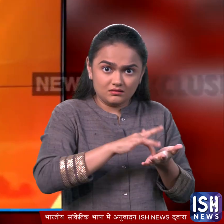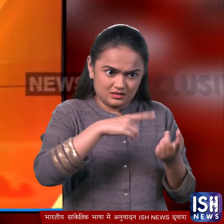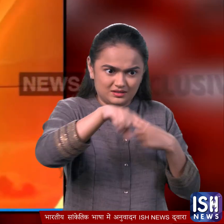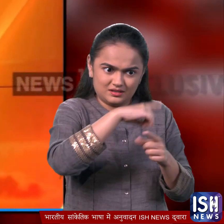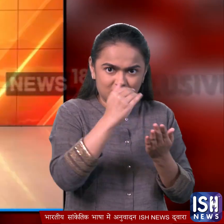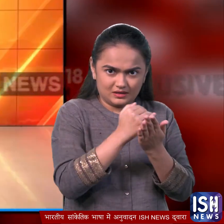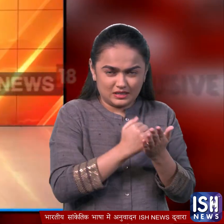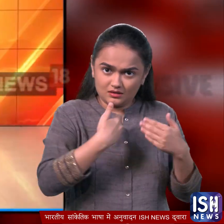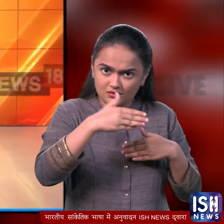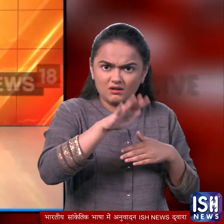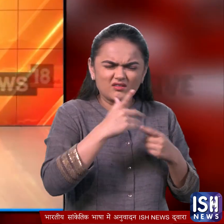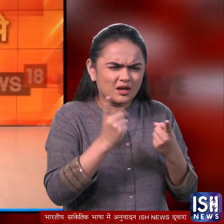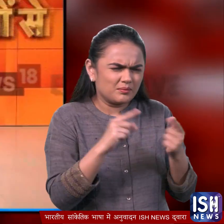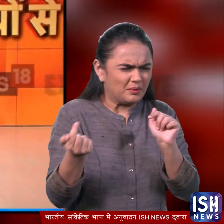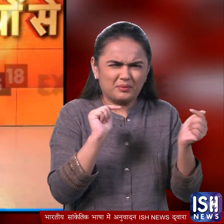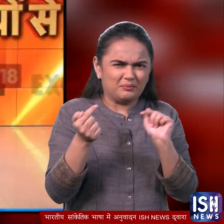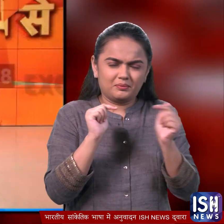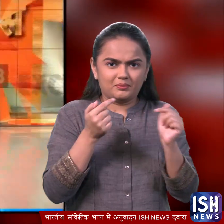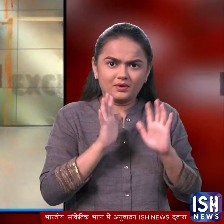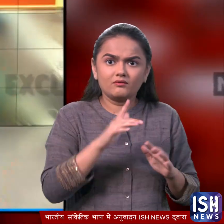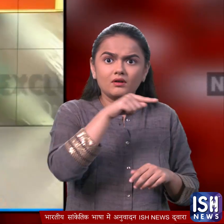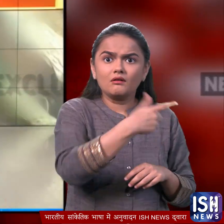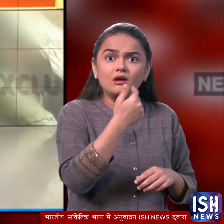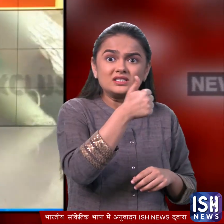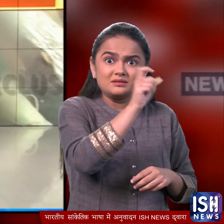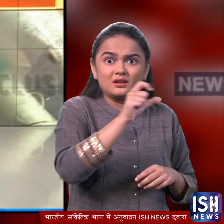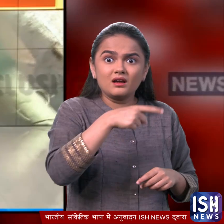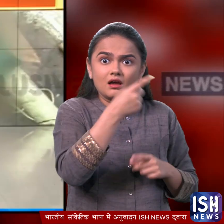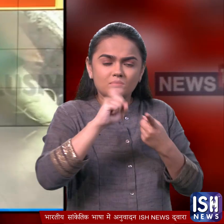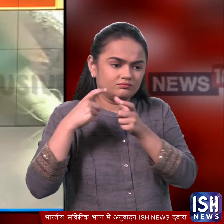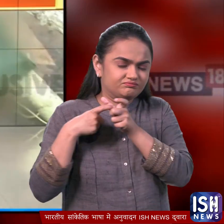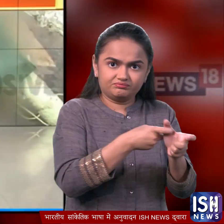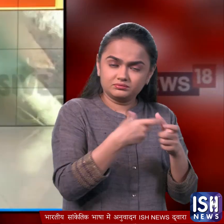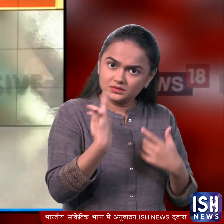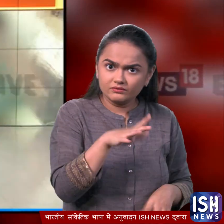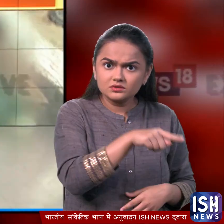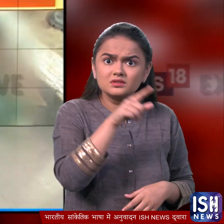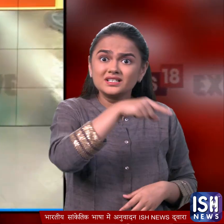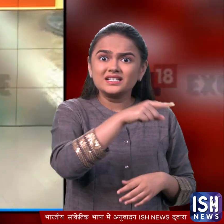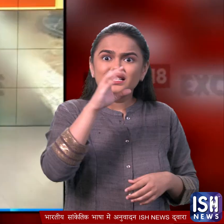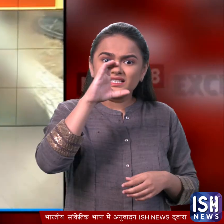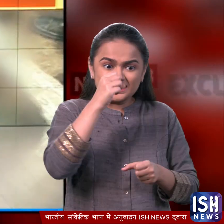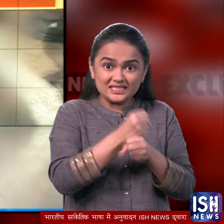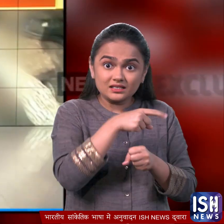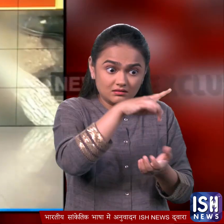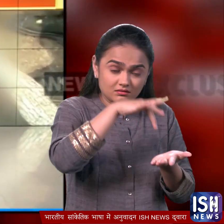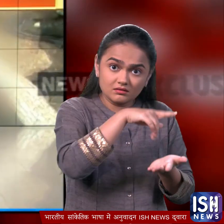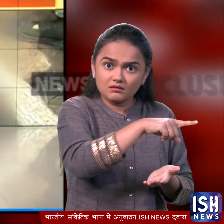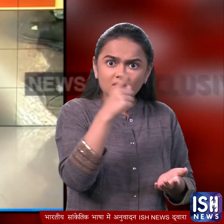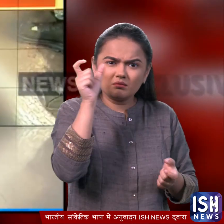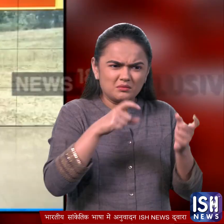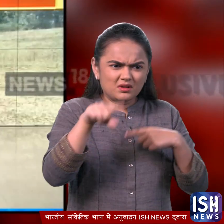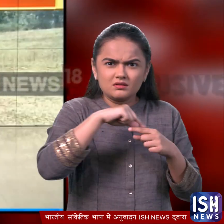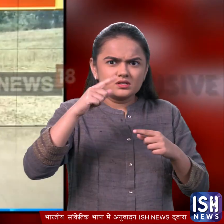रहे अभियान के दौरान मुठभेड़ हो गई, जिसमें 6 नक्सलियों को सुरक्षा बल के जवानों ने मार गिराया। इस ऑपरेशन में छत्तीसगढ़ पुलिस के अलावा नक्सलियों